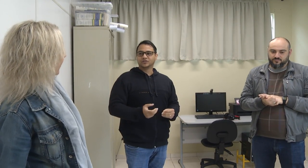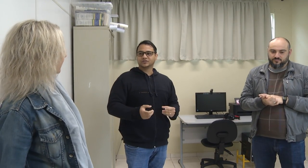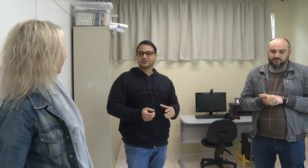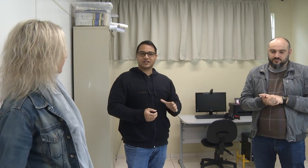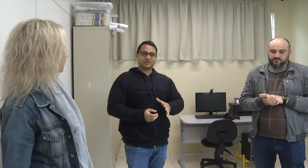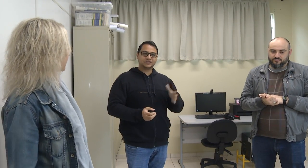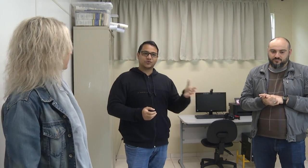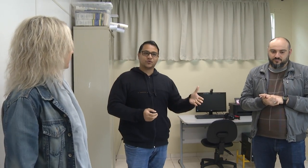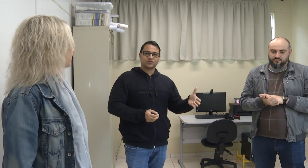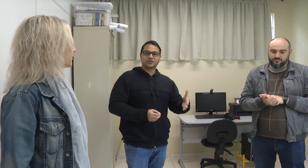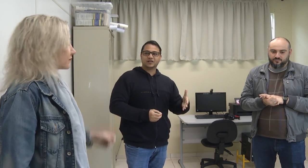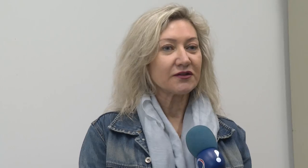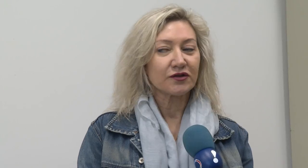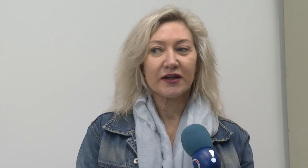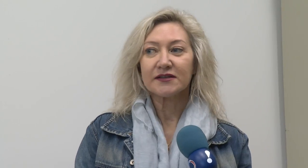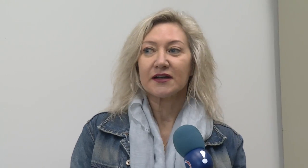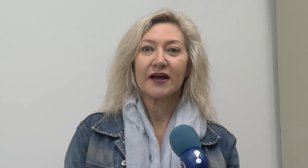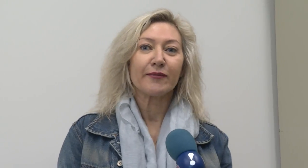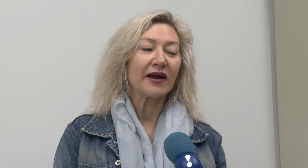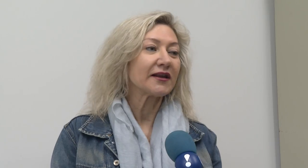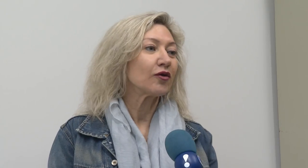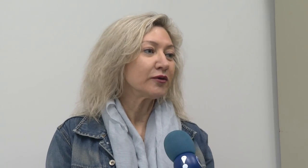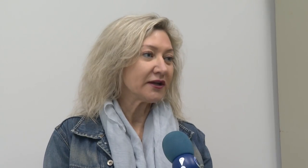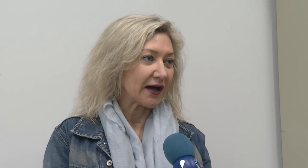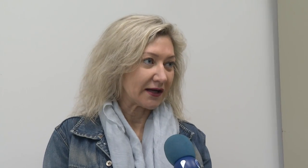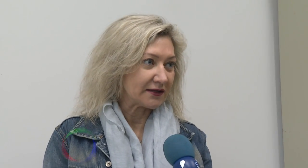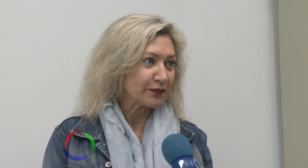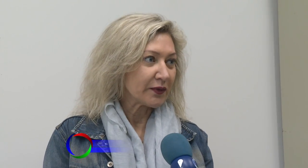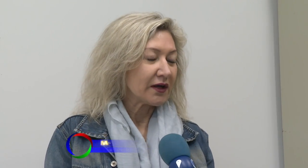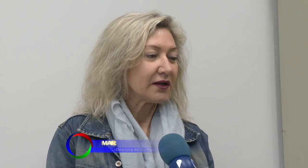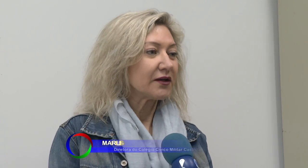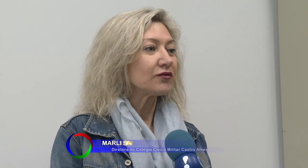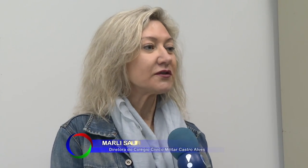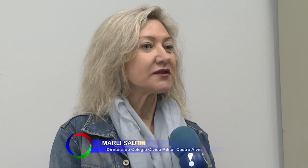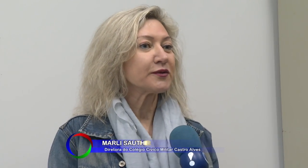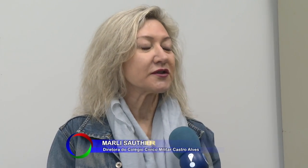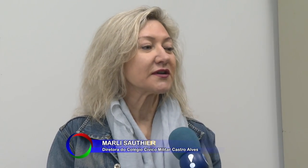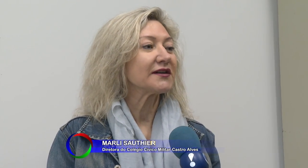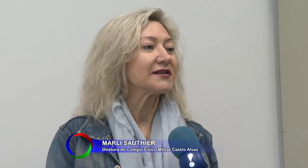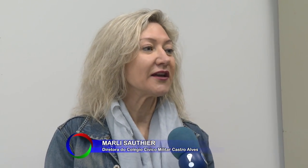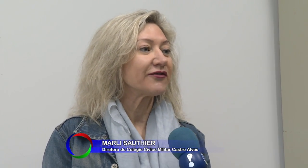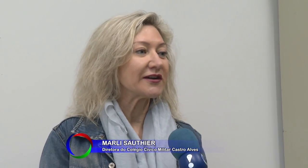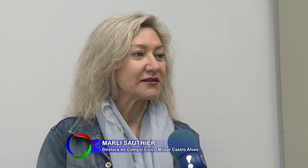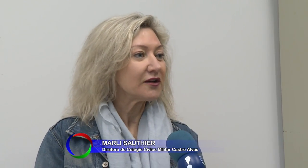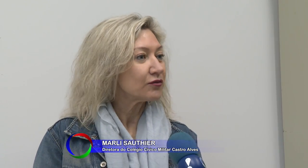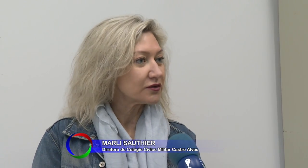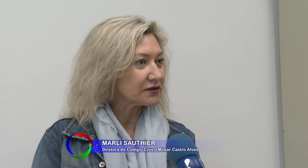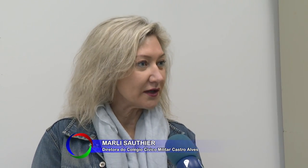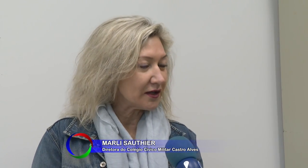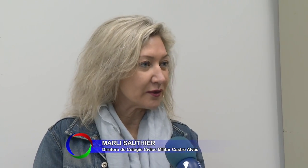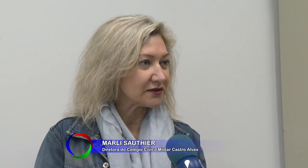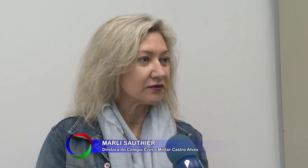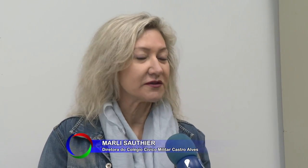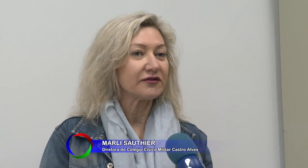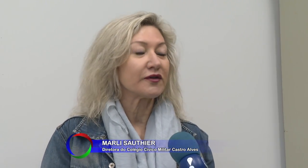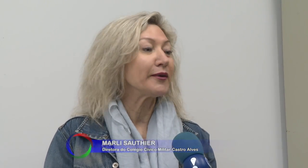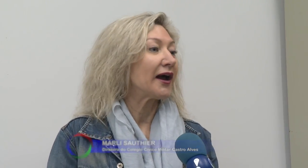em geral essa sala de surdez ela é aberta a comunidade então todas as pessoas que quiserem fazer o curso de libras inclusive os